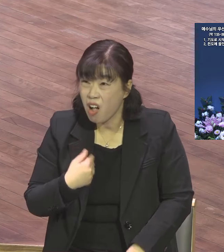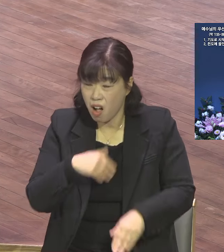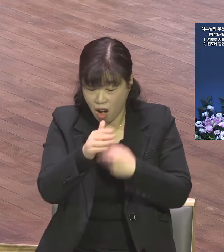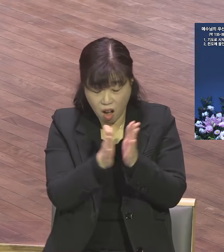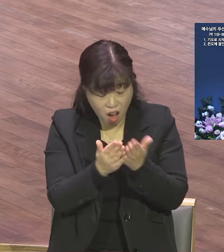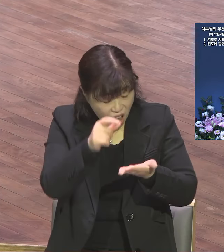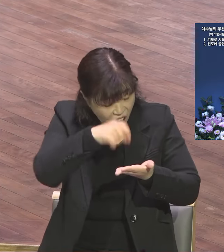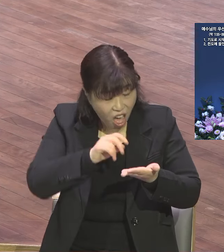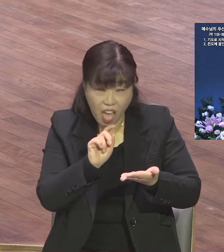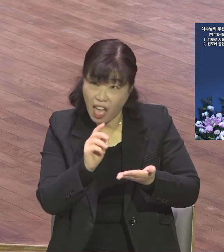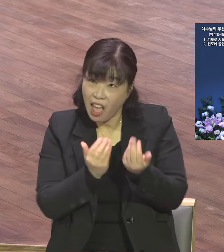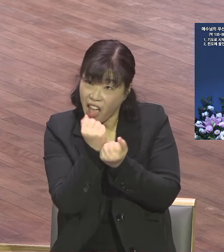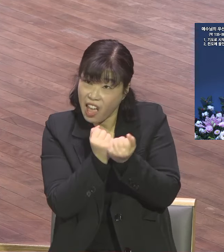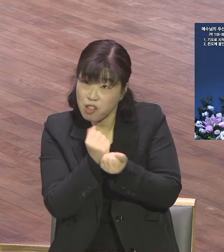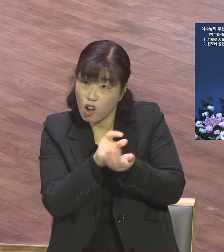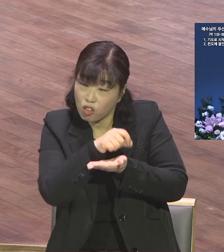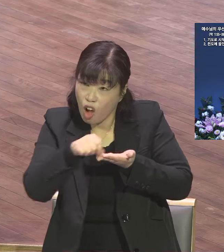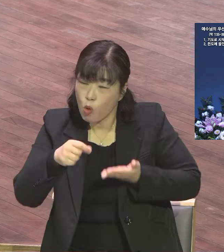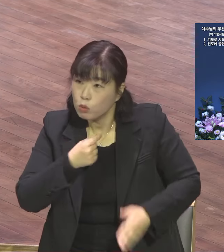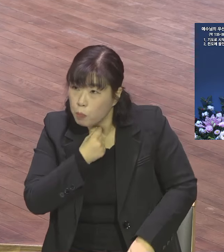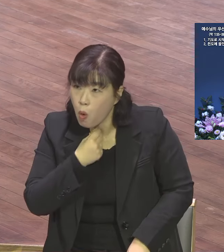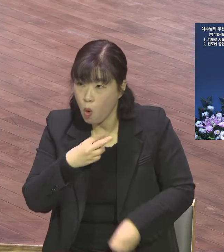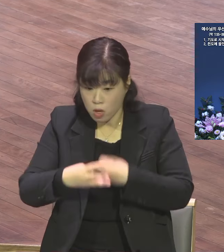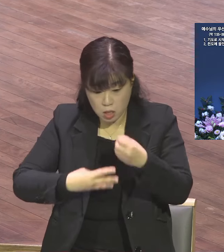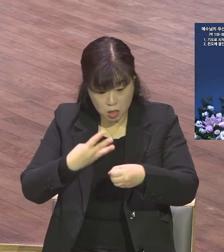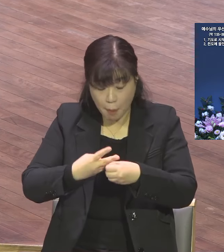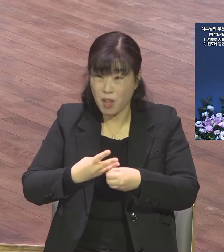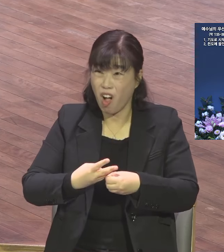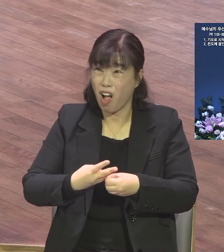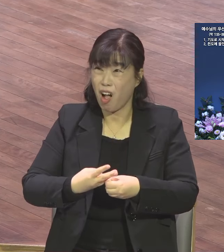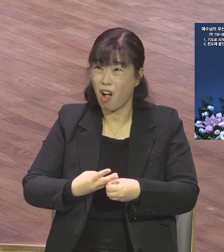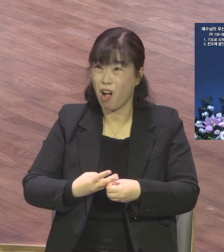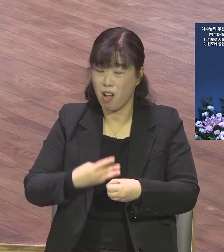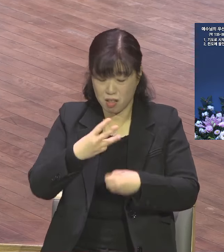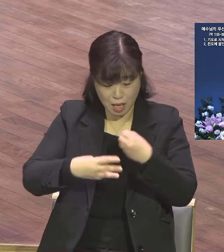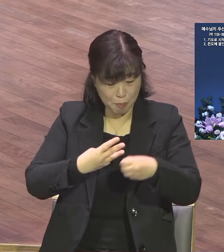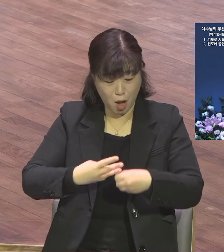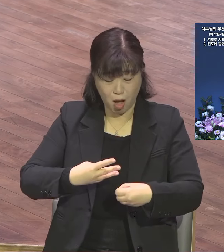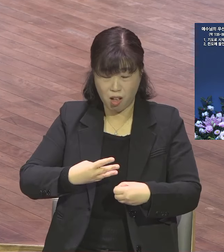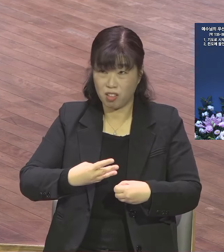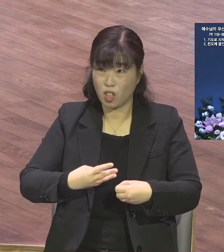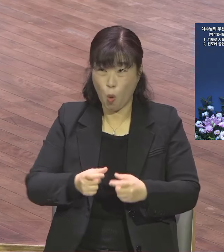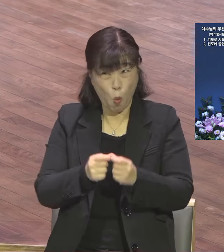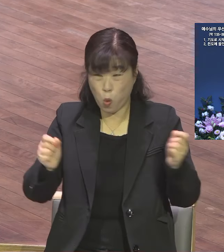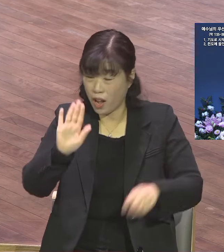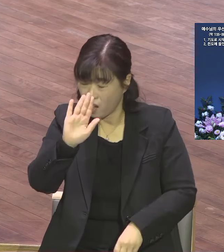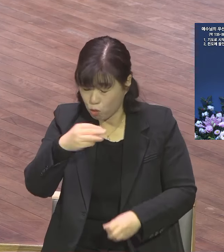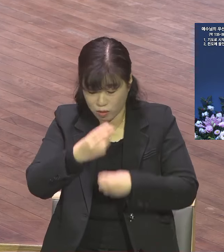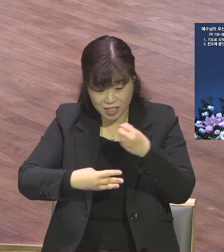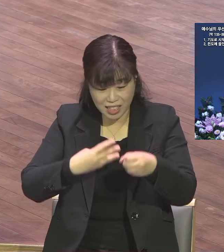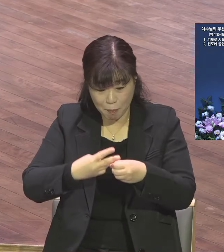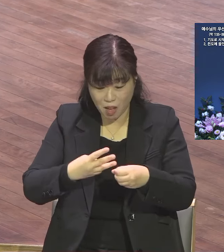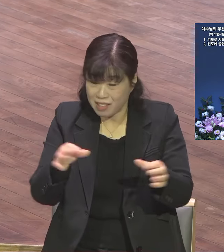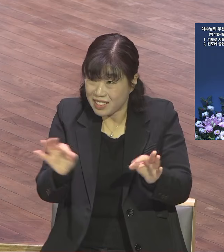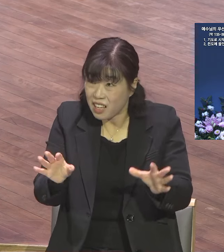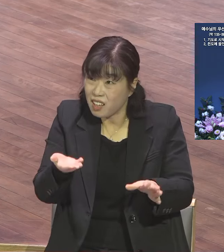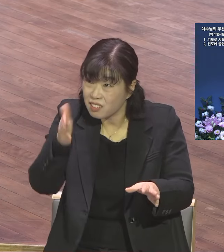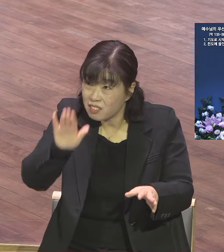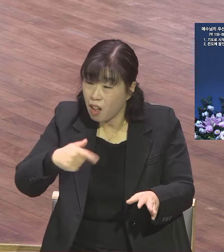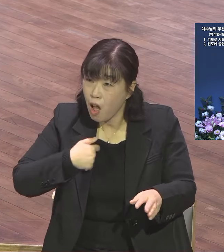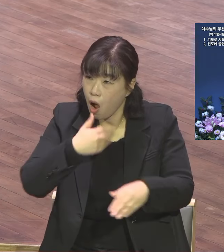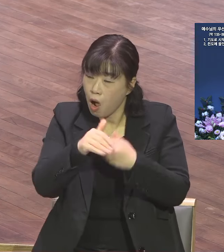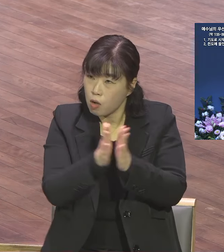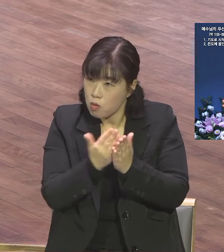이 가정이 구원받거나 그 자식들 다 예수 믿게 된 거요. 그 여러분 이 가문 복음